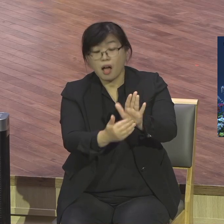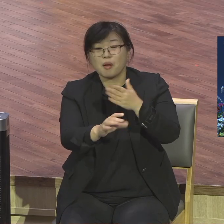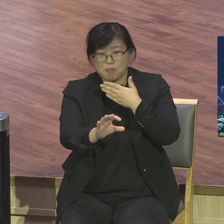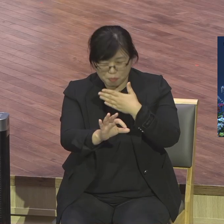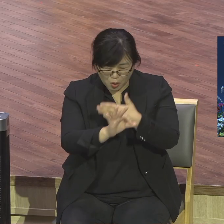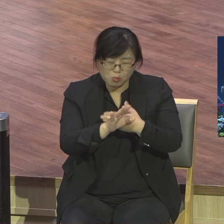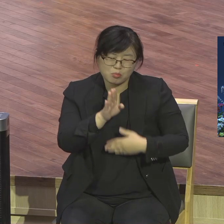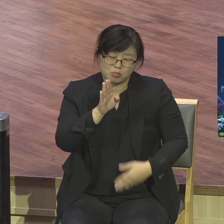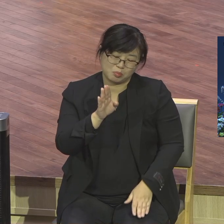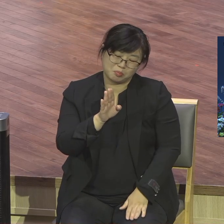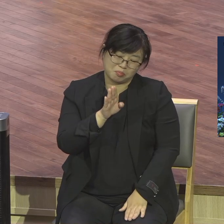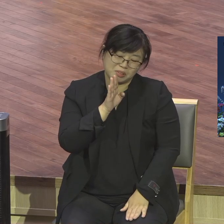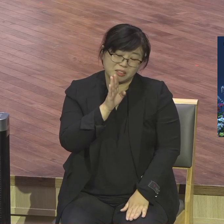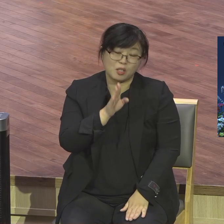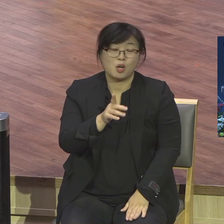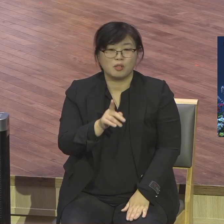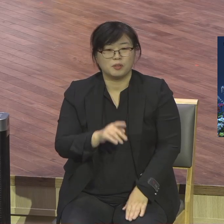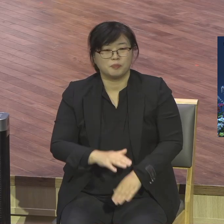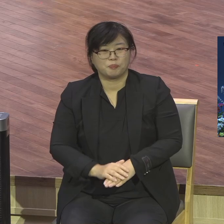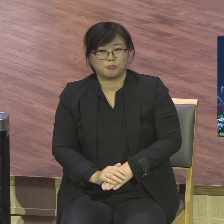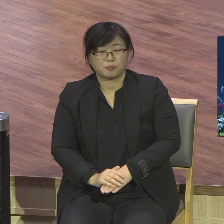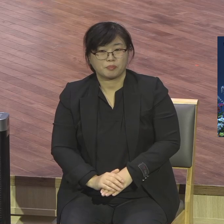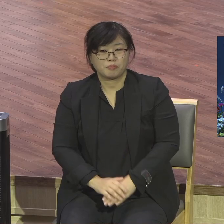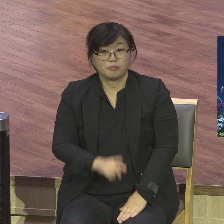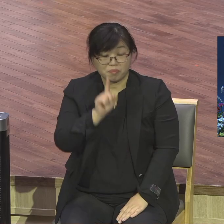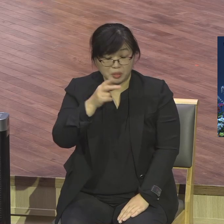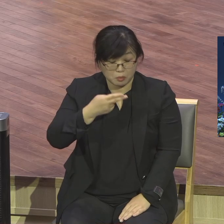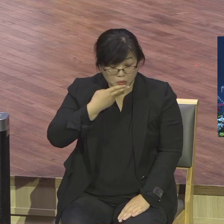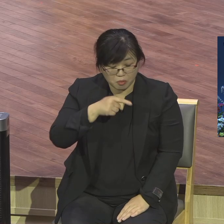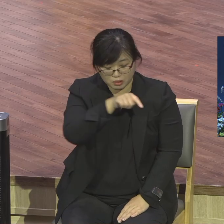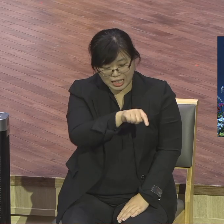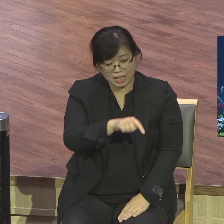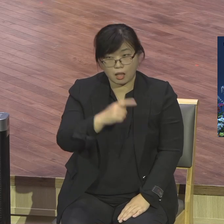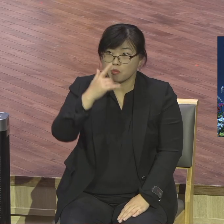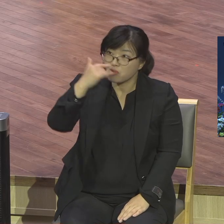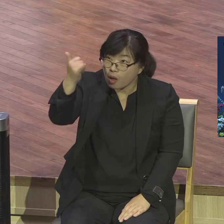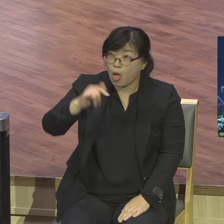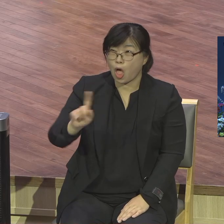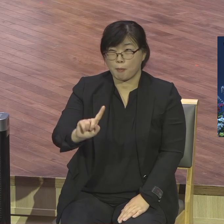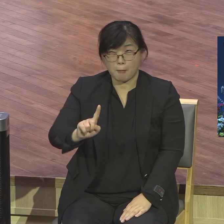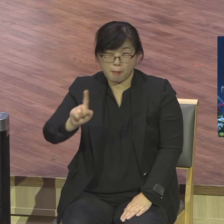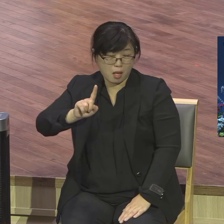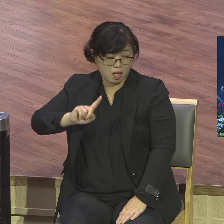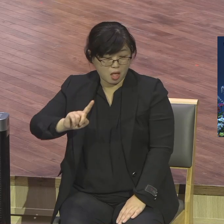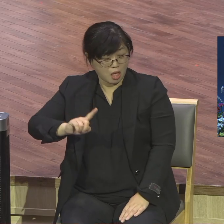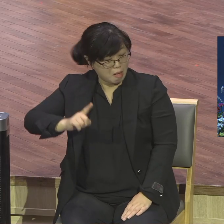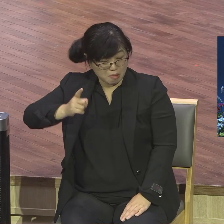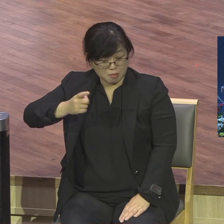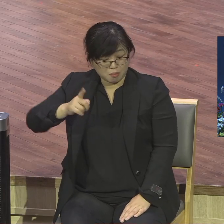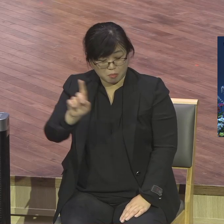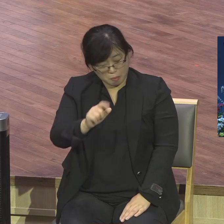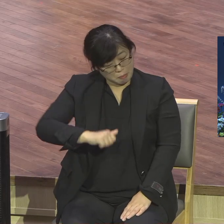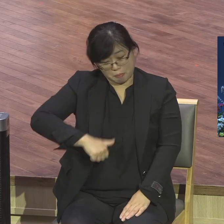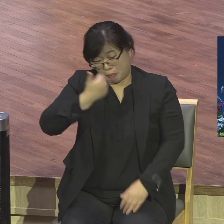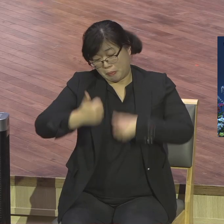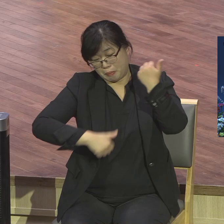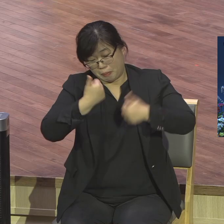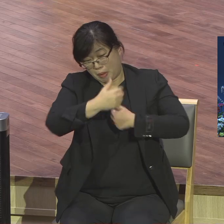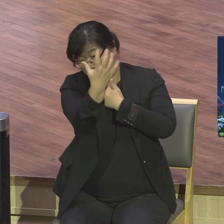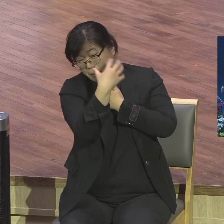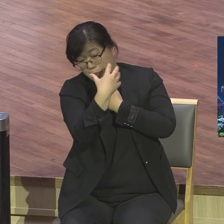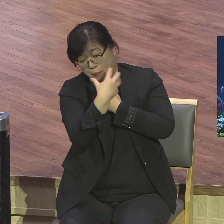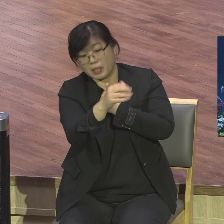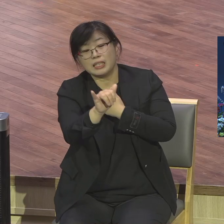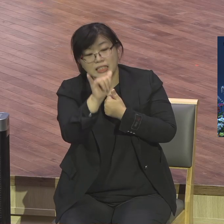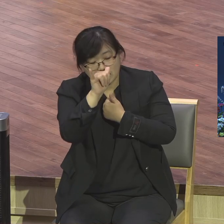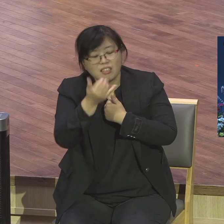겁먹지 말고 계속 기도하면 발악하던 귀신이 떠나고 나면 뭐가 와요? 평안에 옵니다